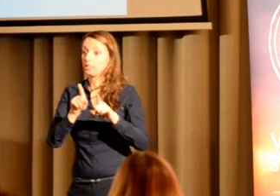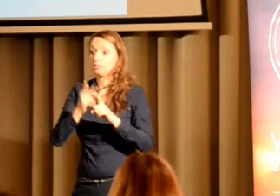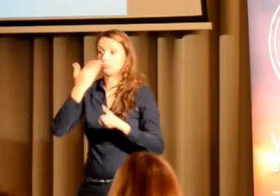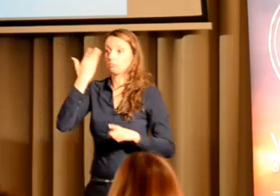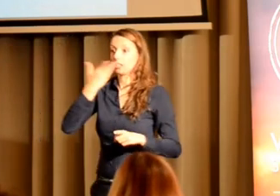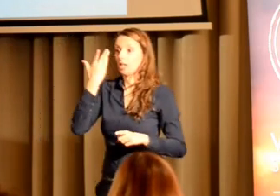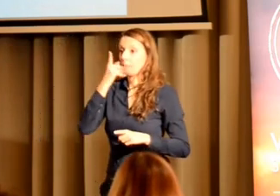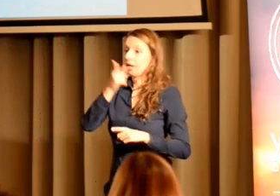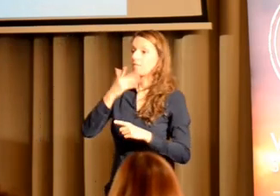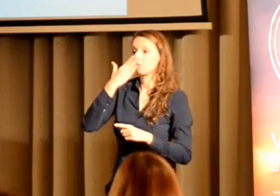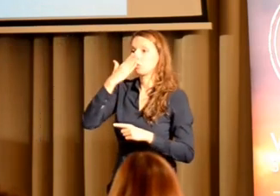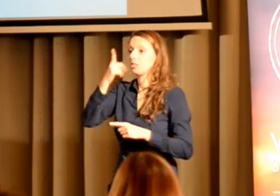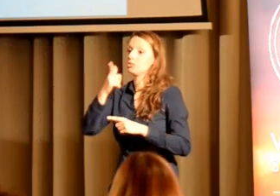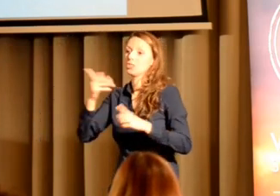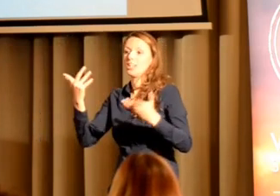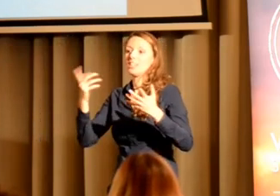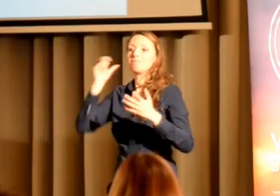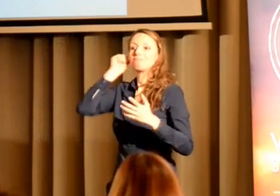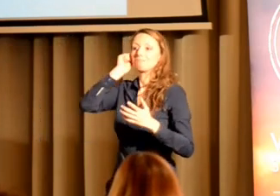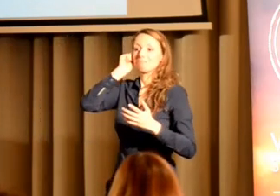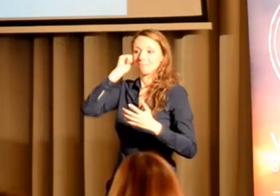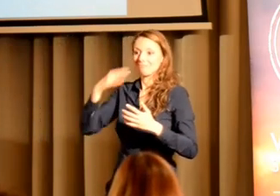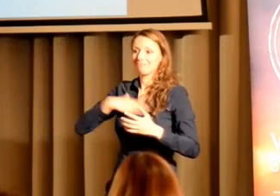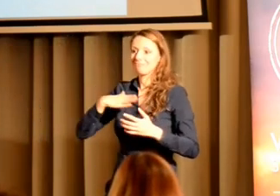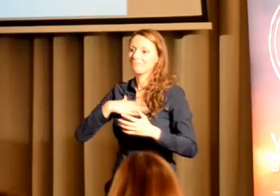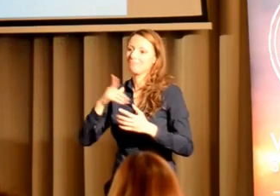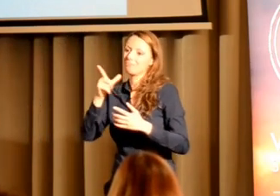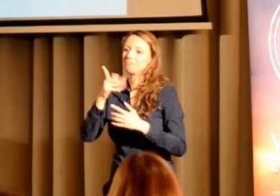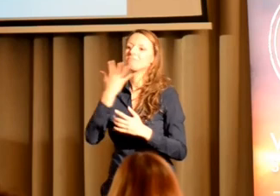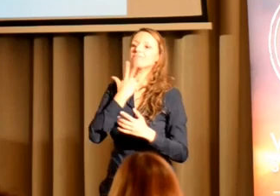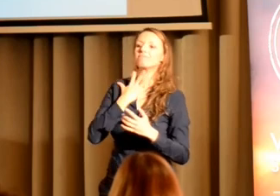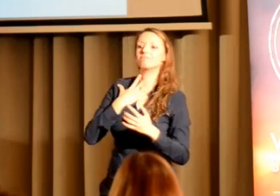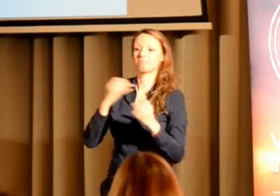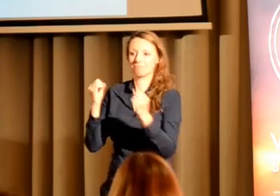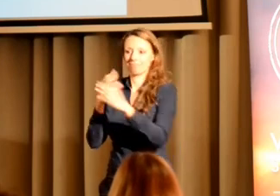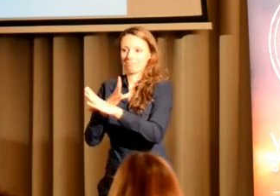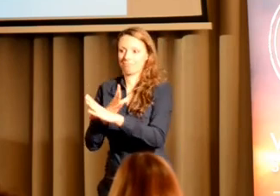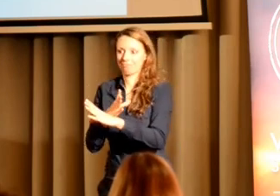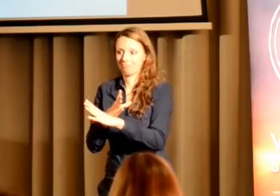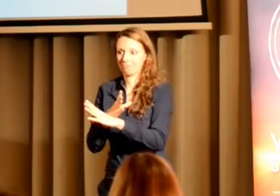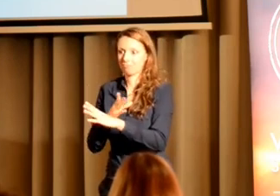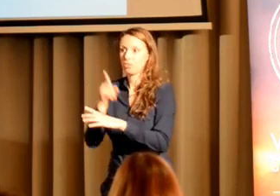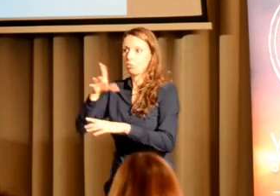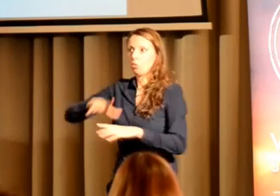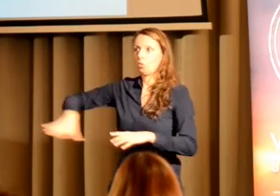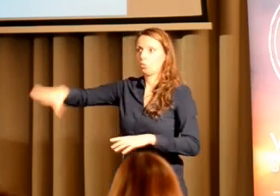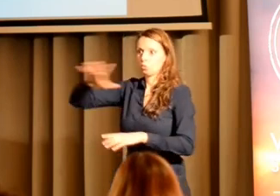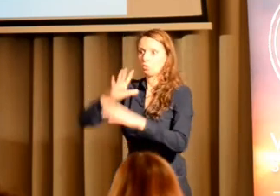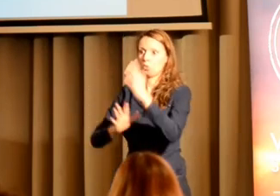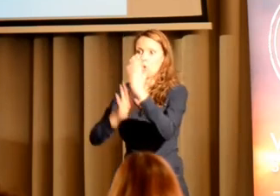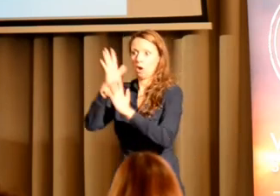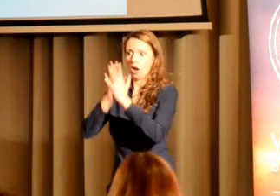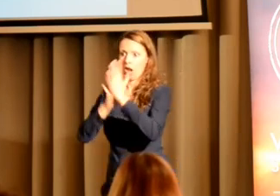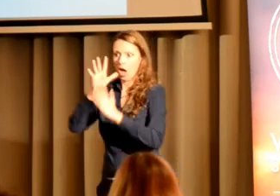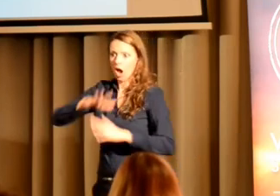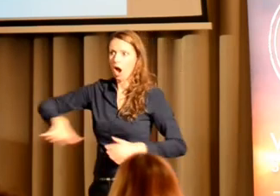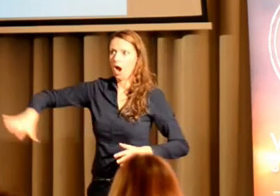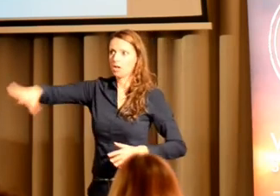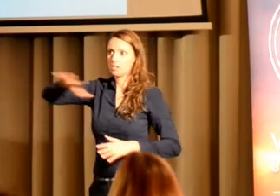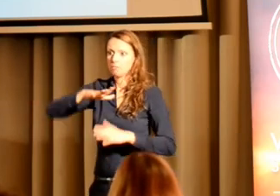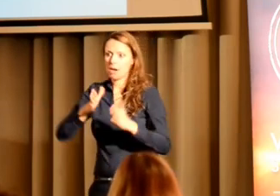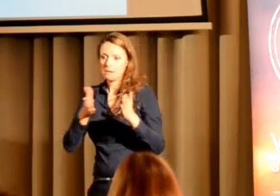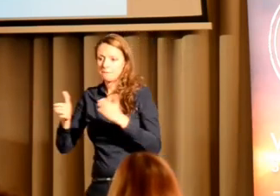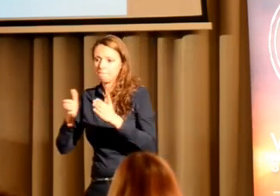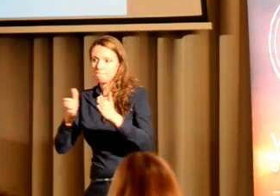samicy. Te znakowania są zazwyczaj w specyficznych miejscach. Nasze lasy gospodarcze są poprzecinane drogami. Jak pójdziecie na